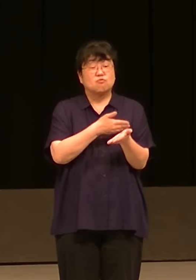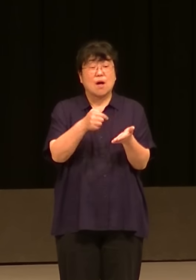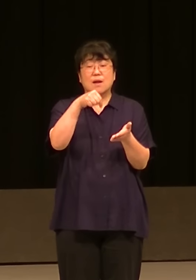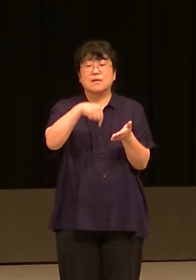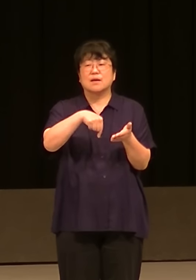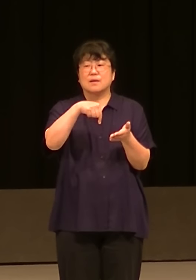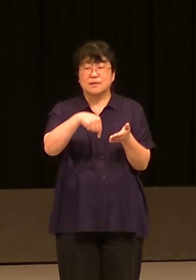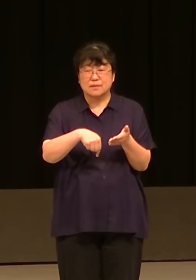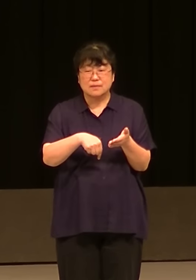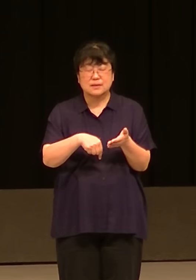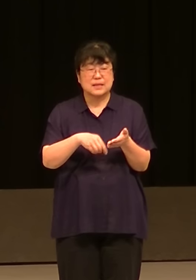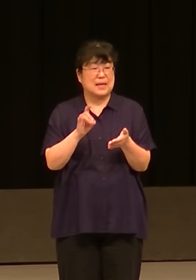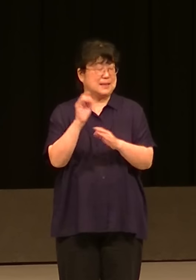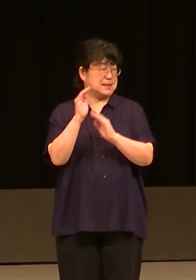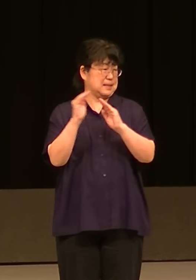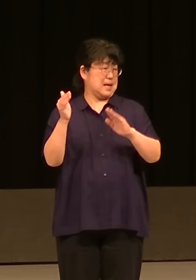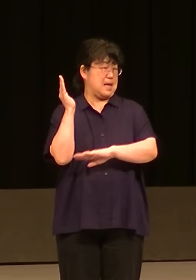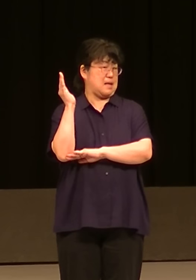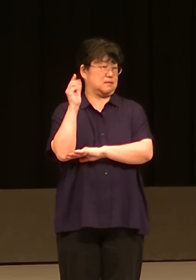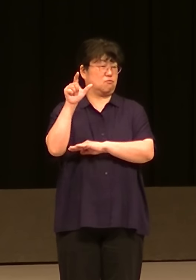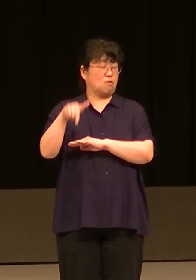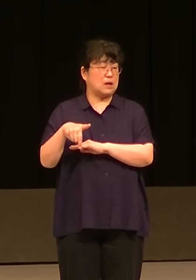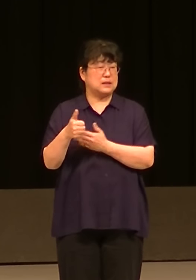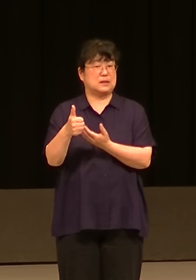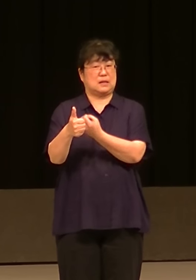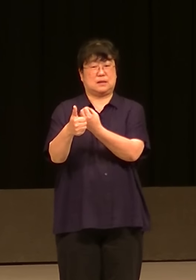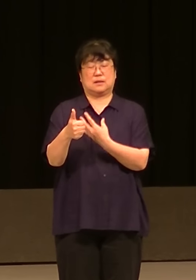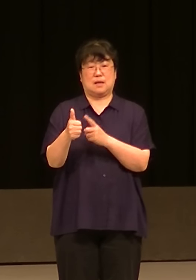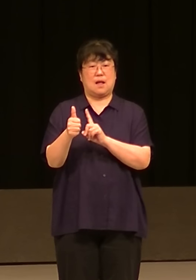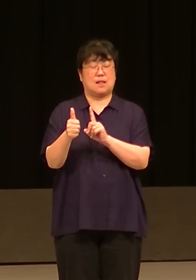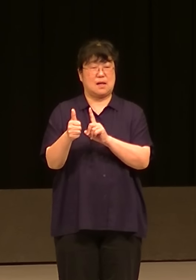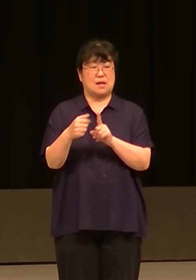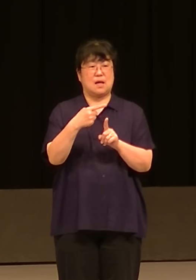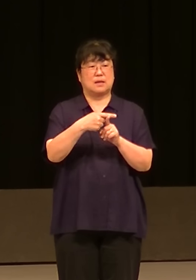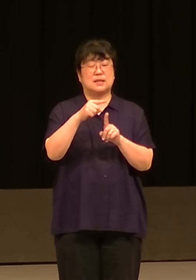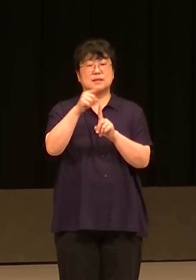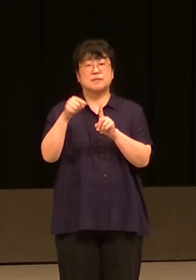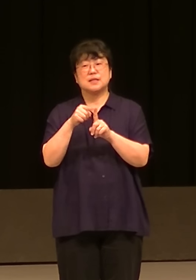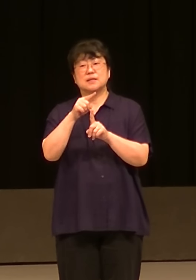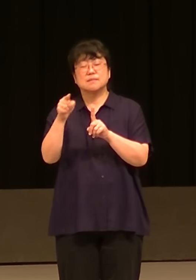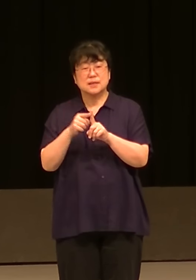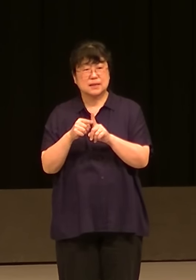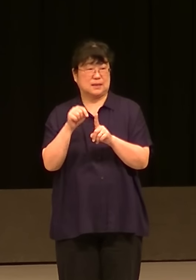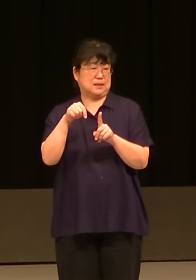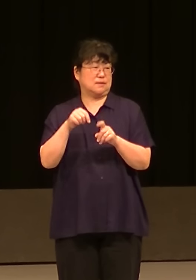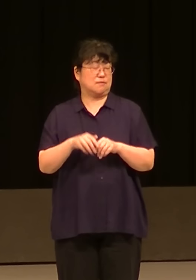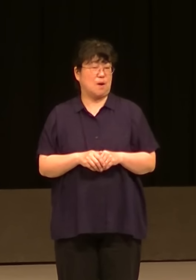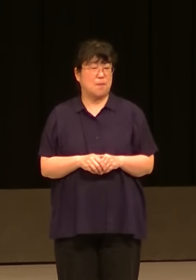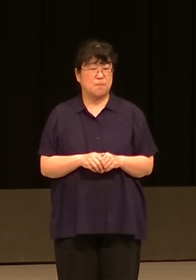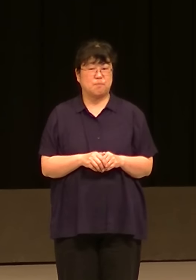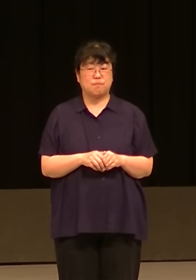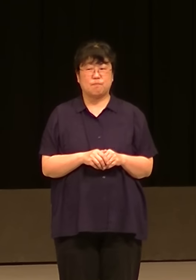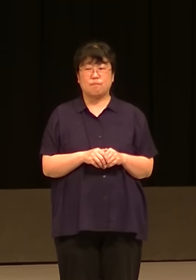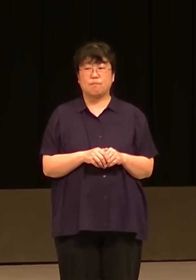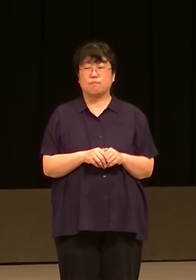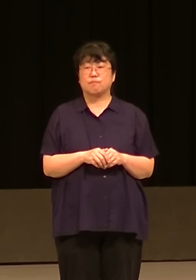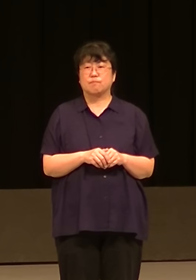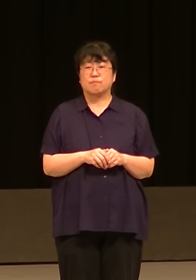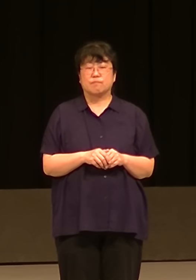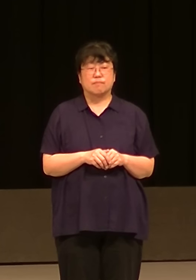で、議会演説においてはですね、彼は、TPP、は、このこう